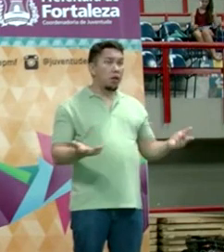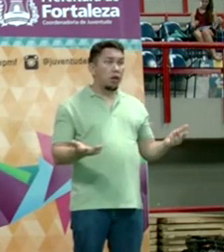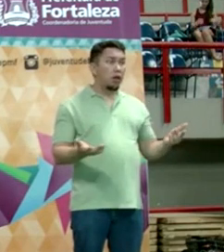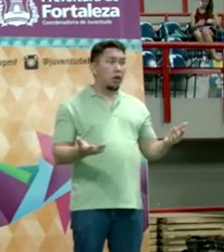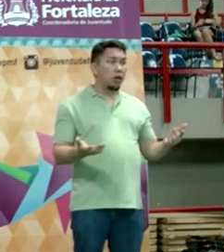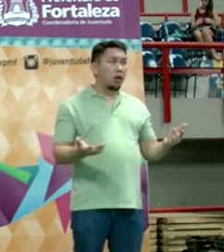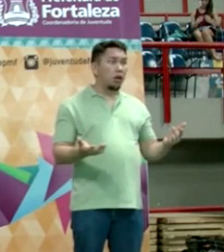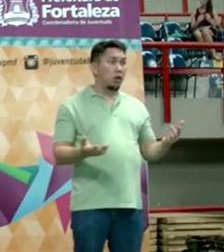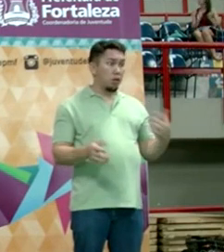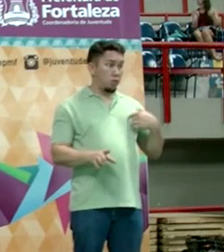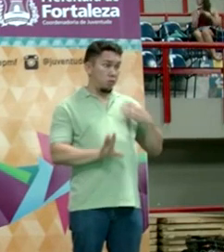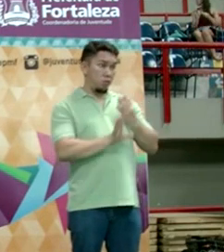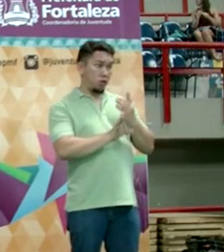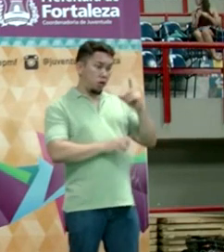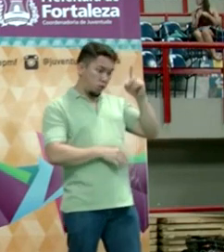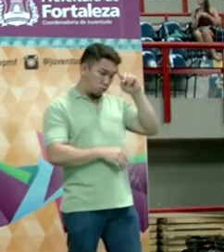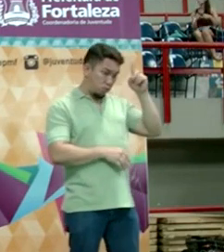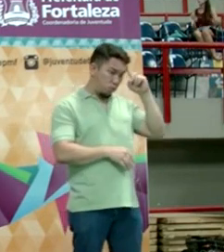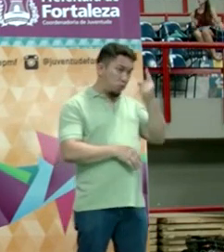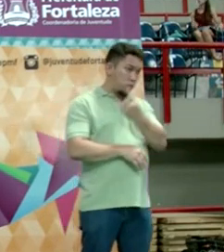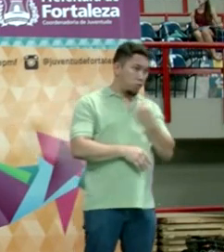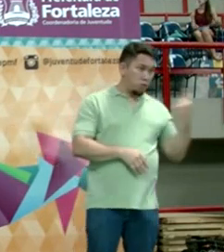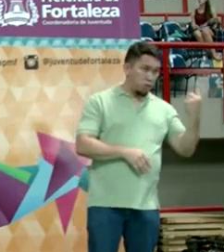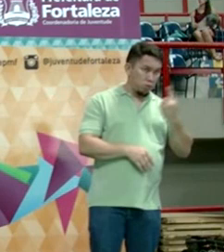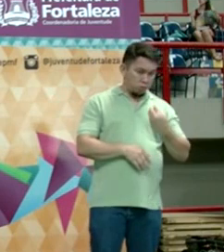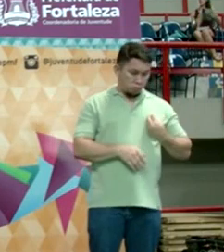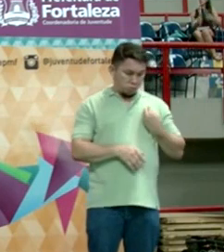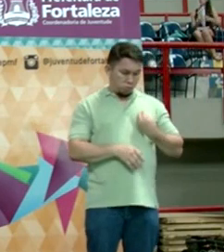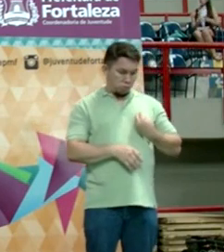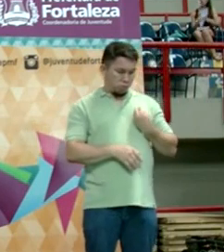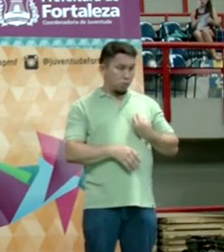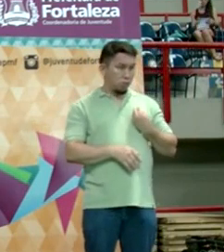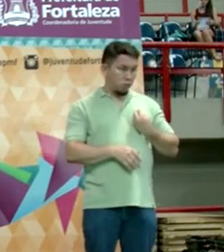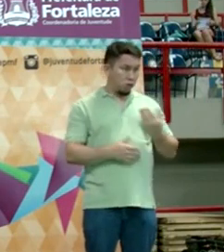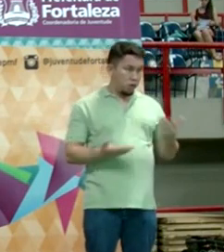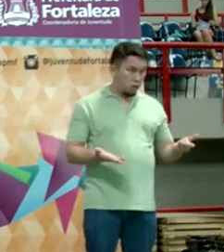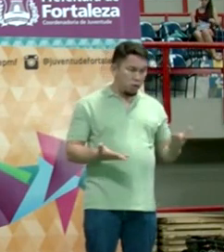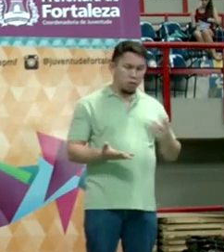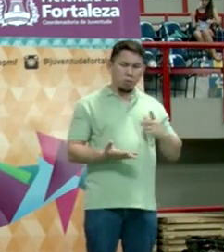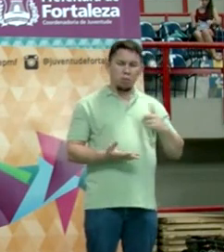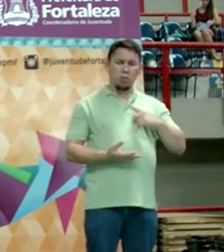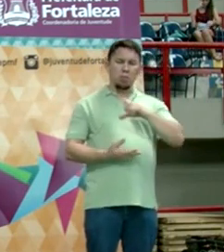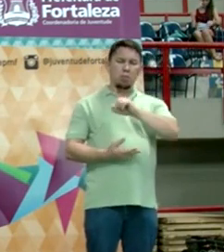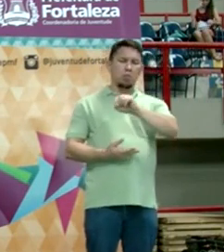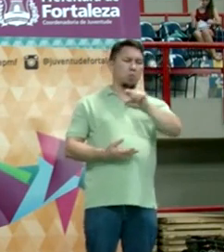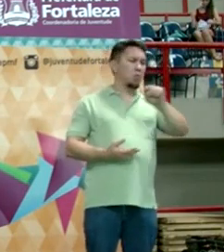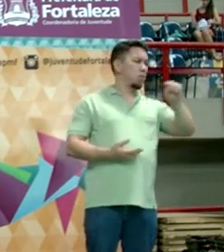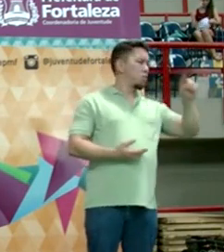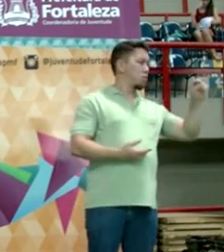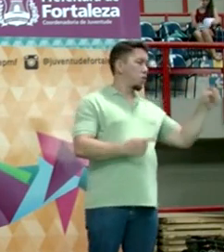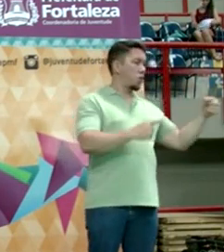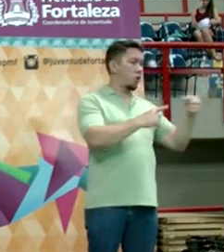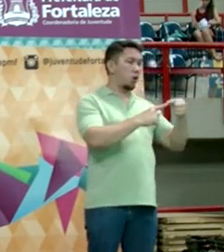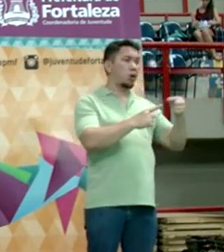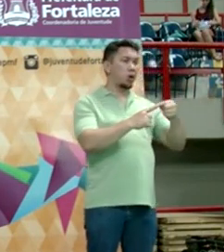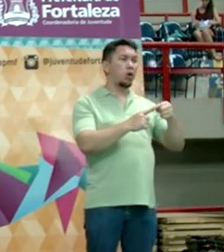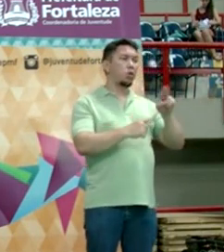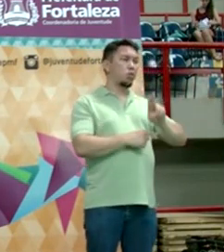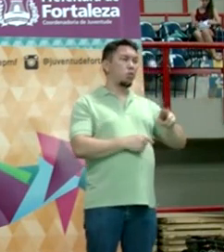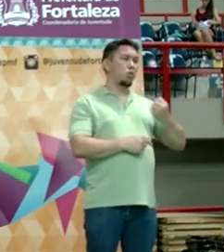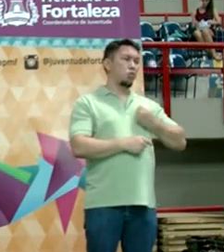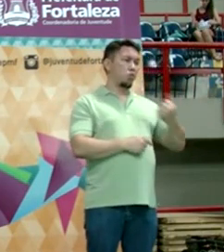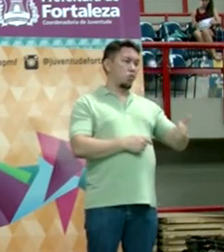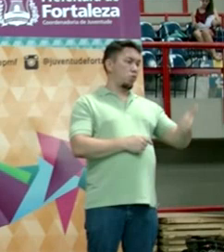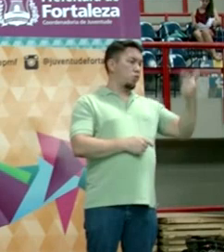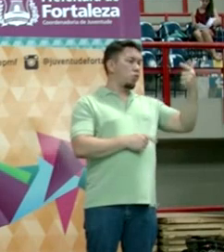por quê? Porque no nosso dia a dia, tá certo? No nosso dia a dia, tem muita coisa que usa o número 12. Mas você